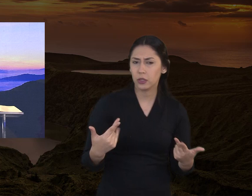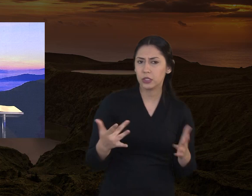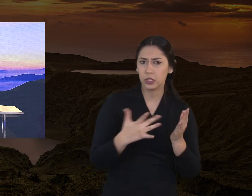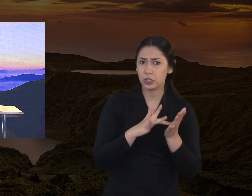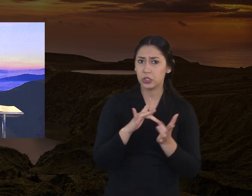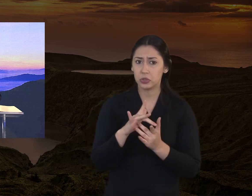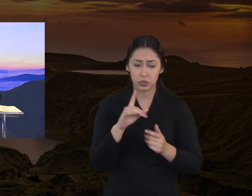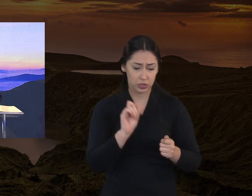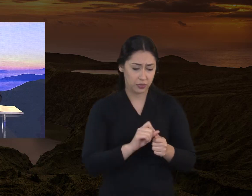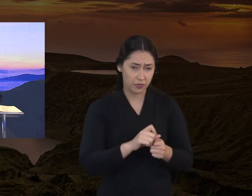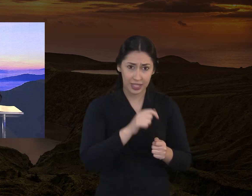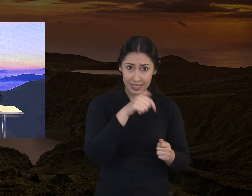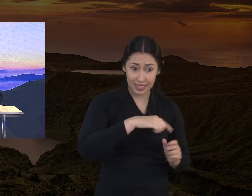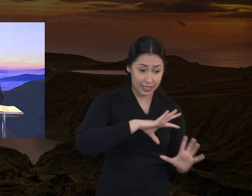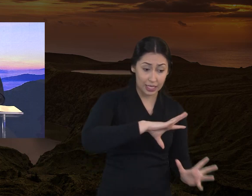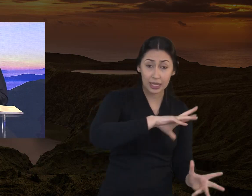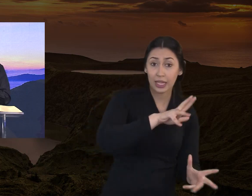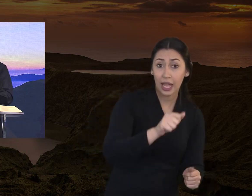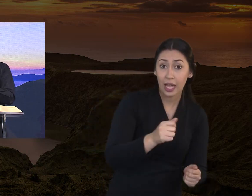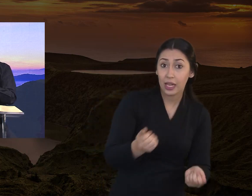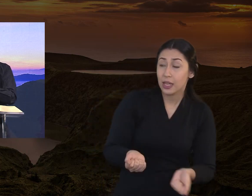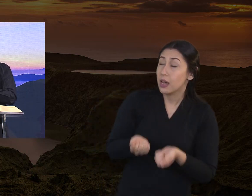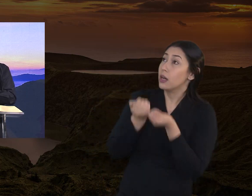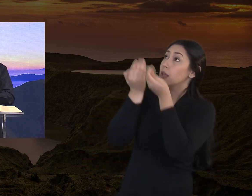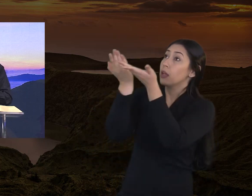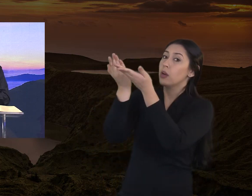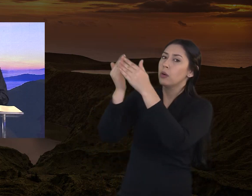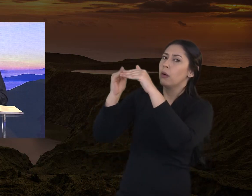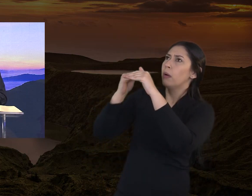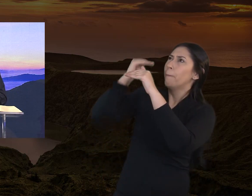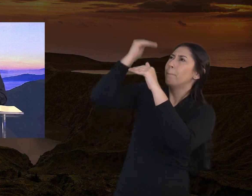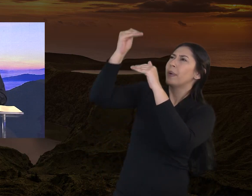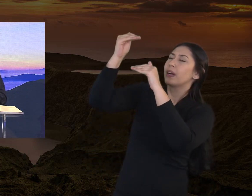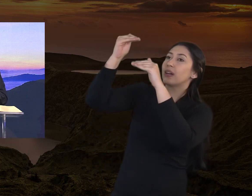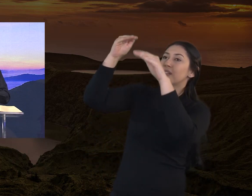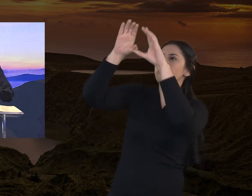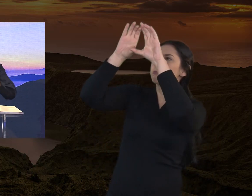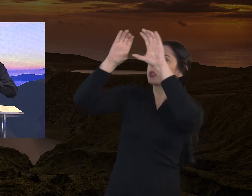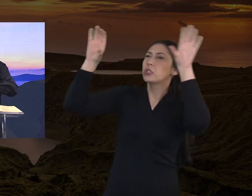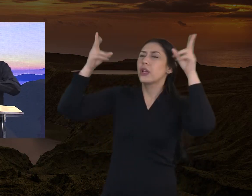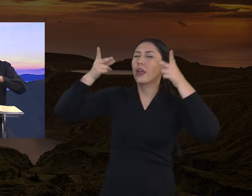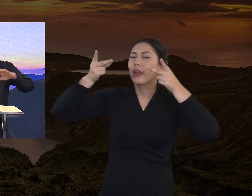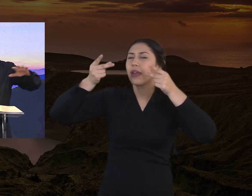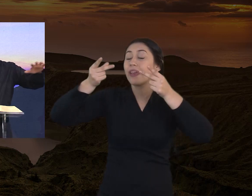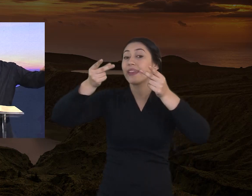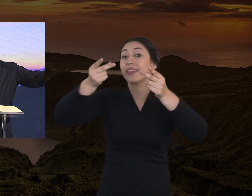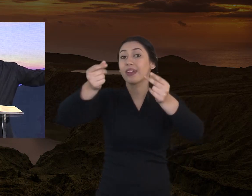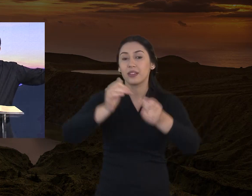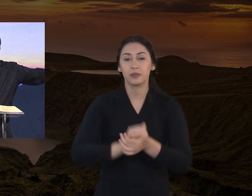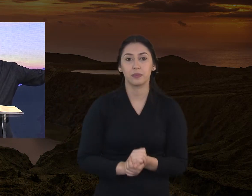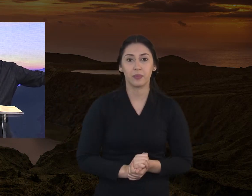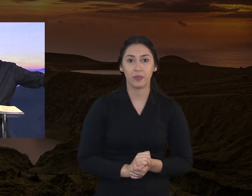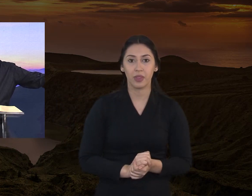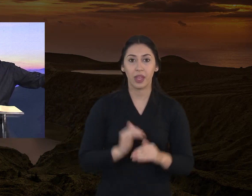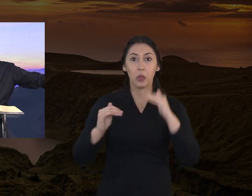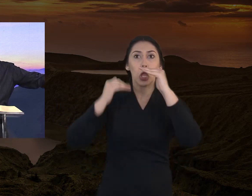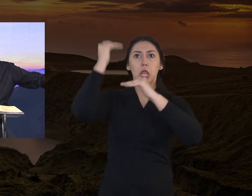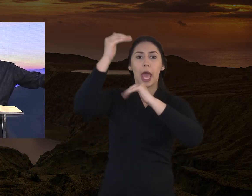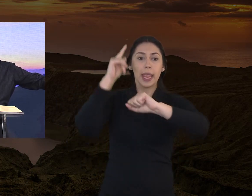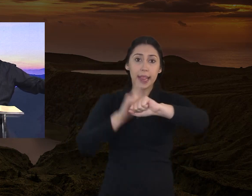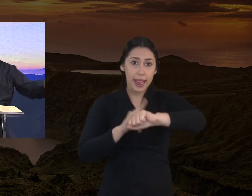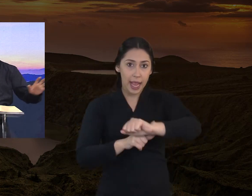oferecido a Deus na eternidade. Então, na eternidade, queridos irmãos, não há mais limitação de